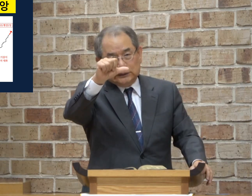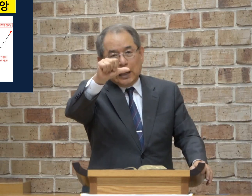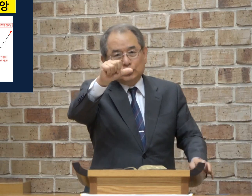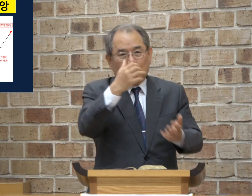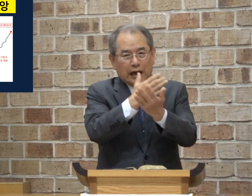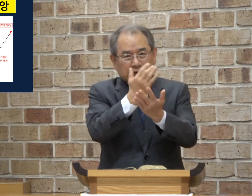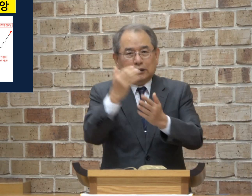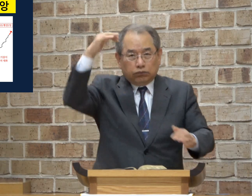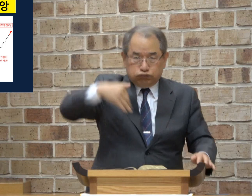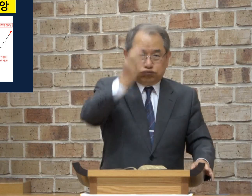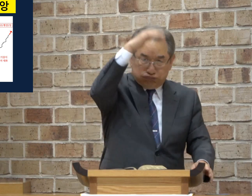5가지.